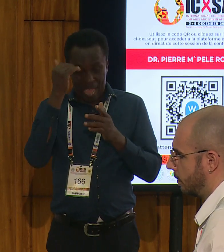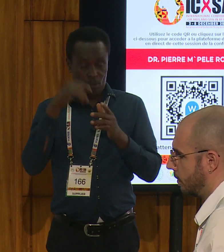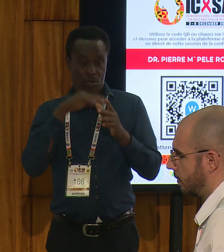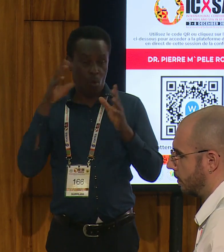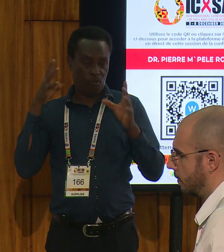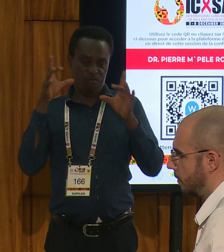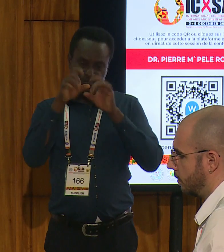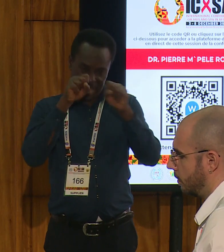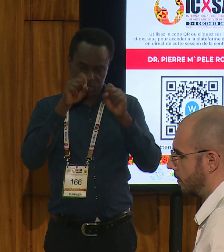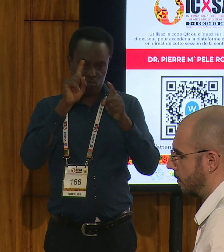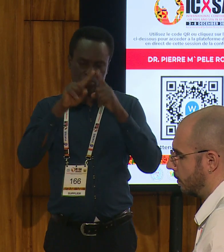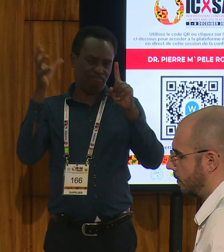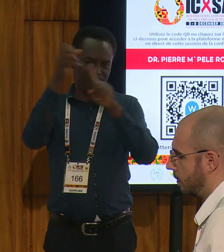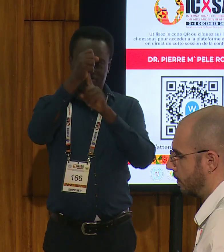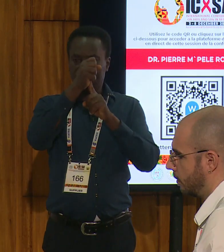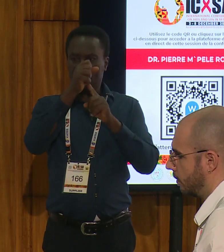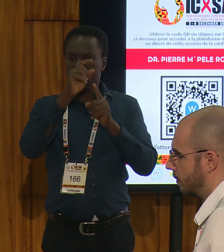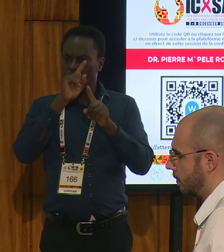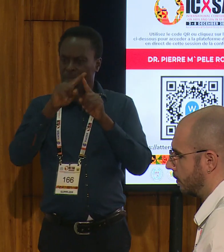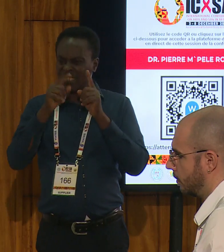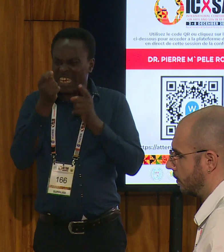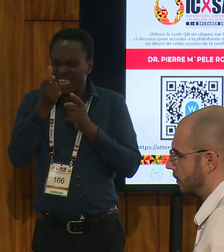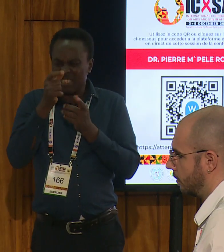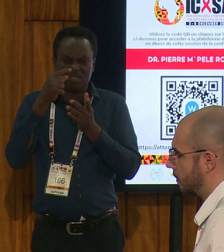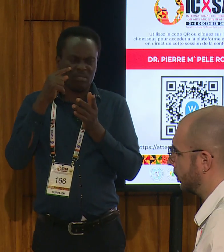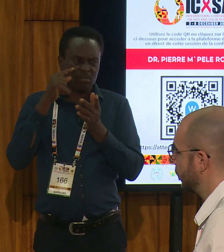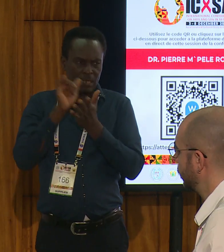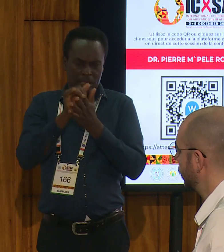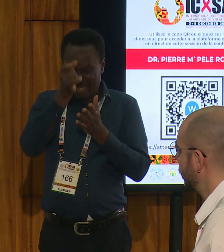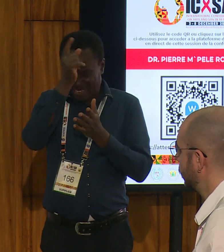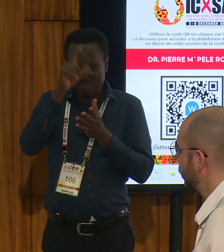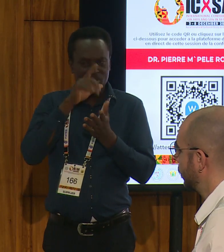terrain. Et j'ai une petite préoccupation